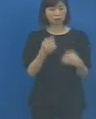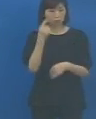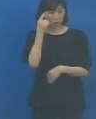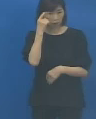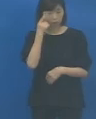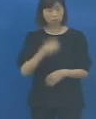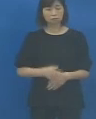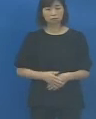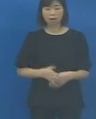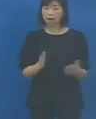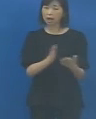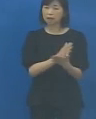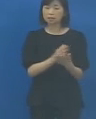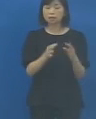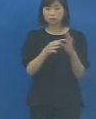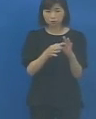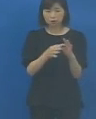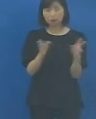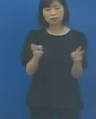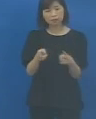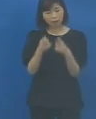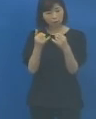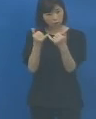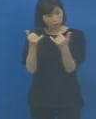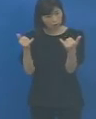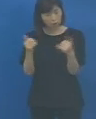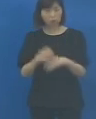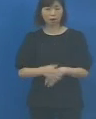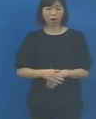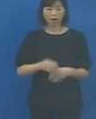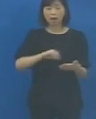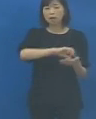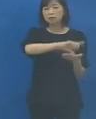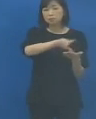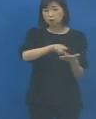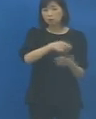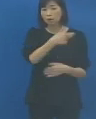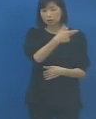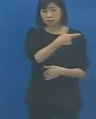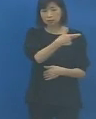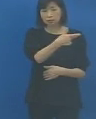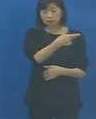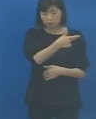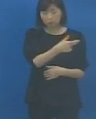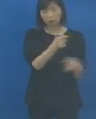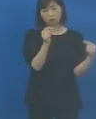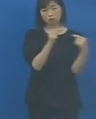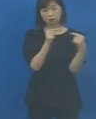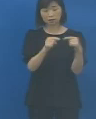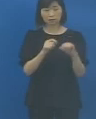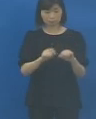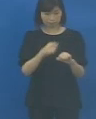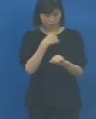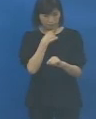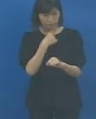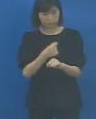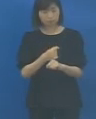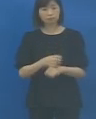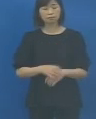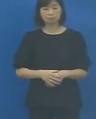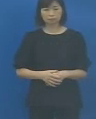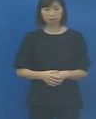その判断にあたりましては専門家とか、地元市、等とも協議をしてまいりたいと思います。